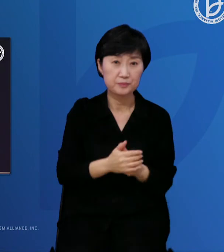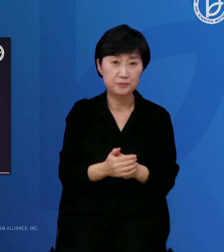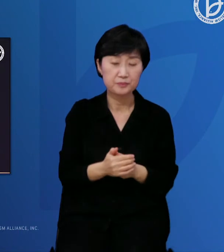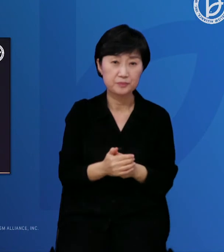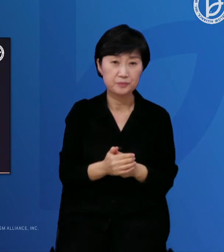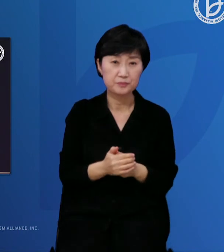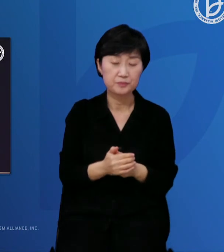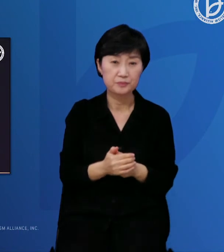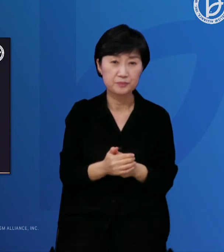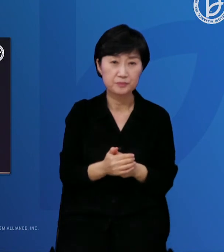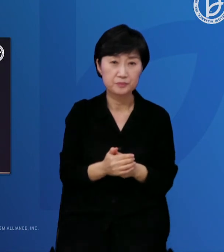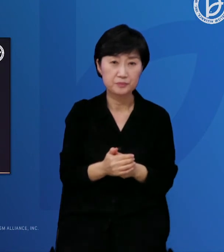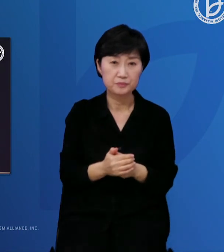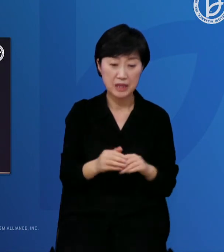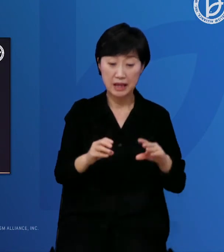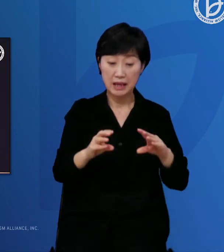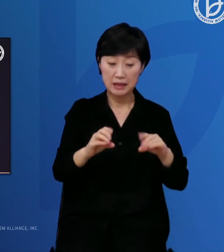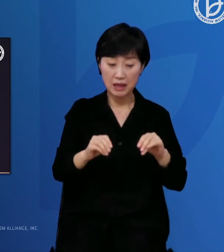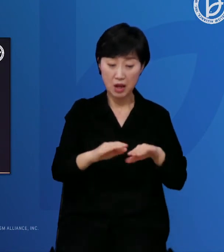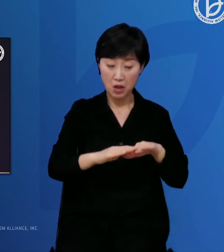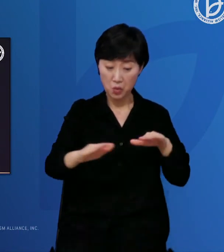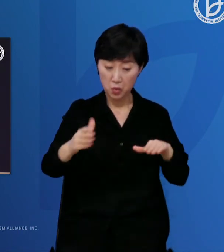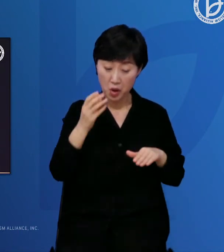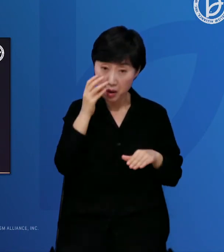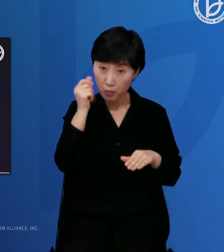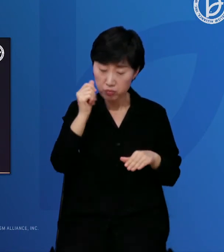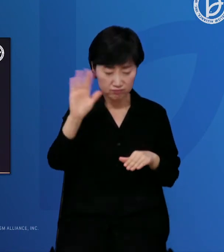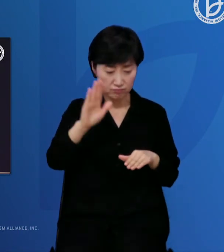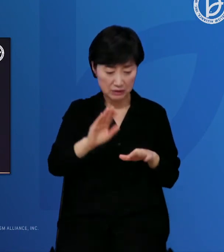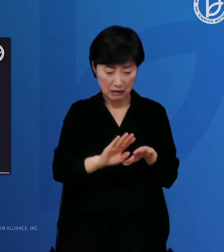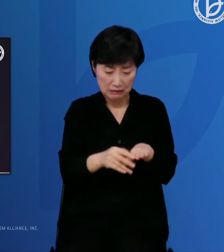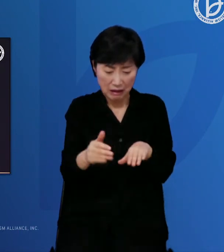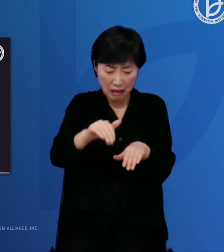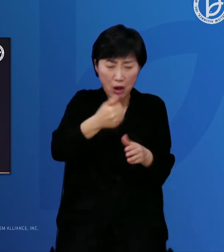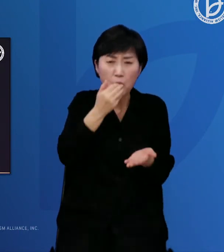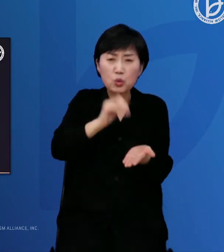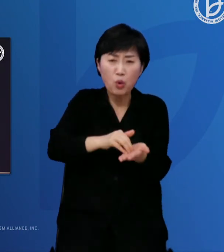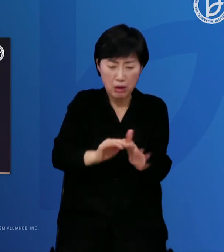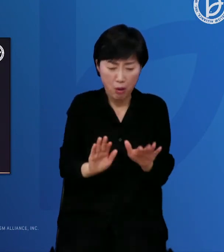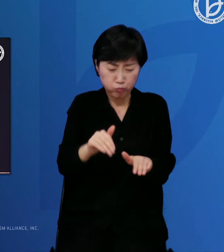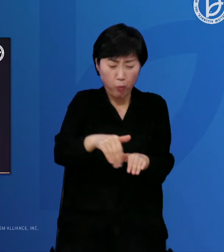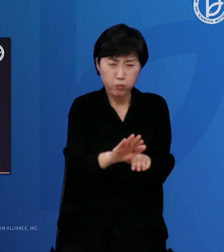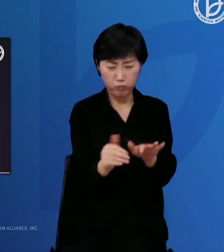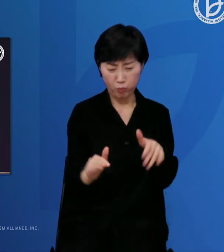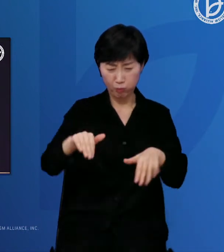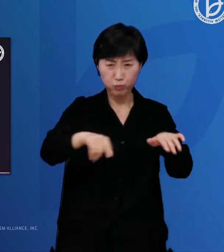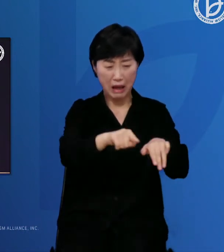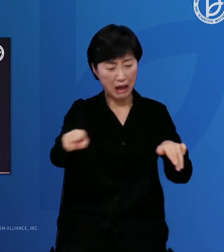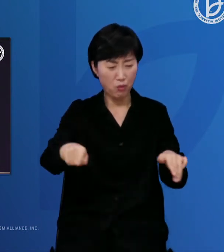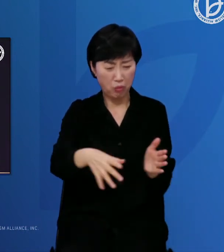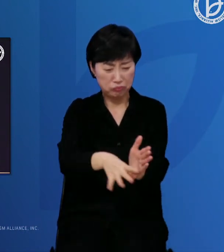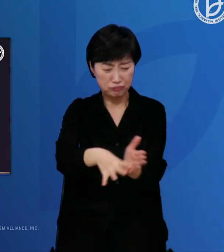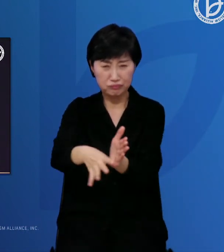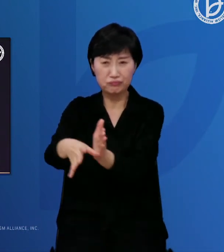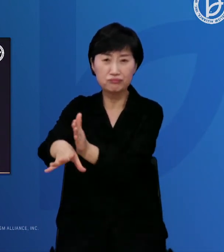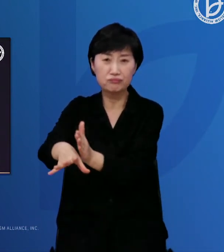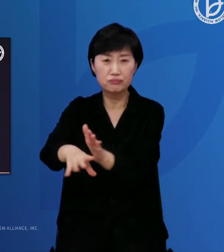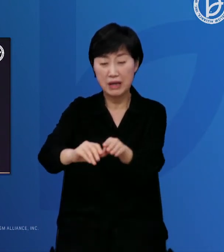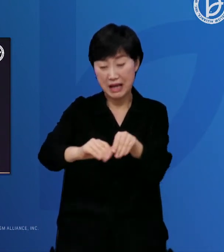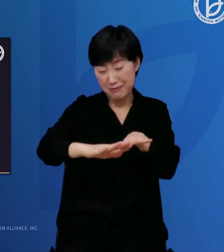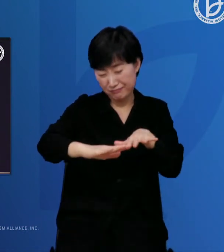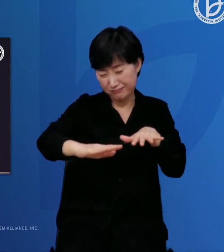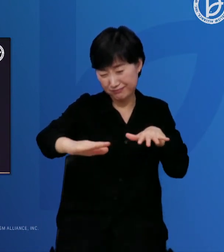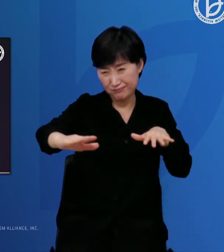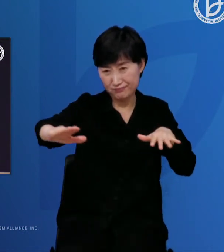지층도 땅이 막 이게 틀어진 이런 지층으로 기록되어 있습니다. And it's also recorded that even the level of the land, it